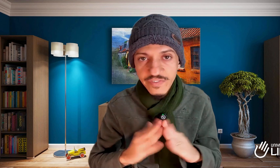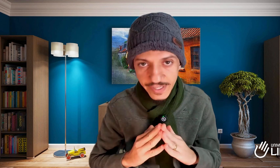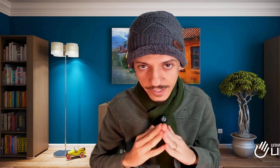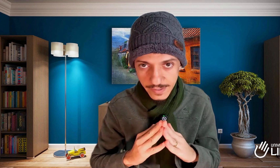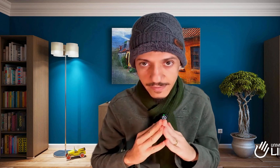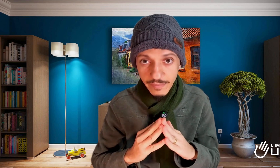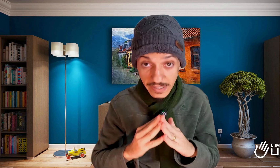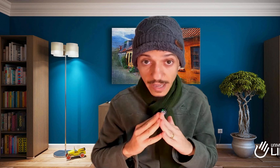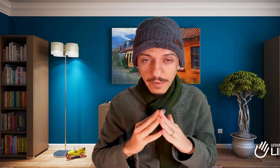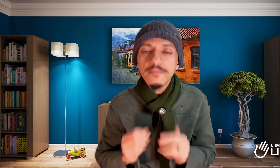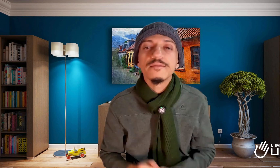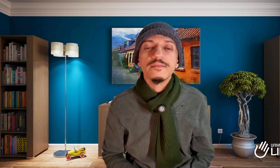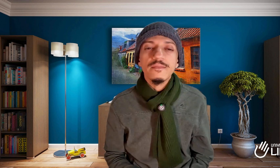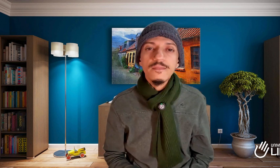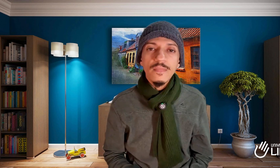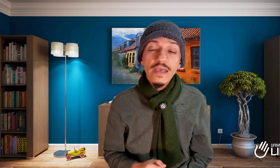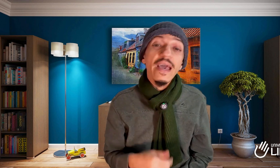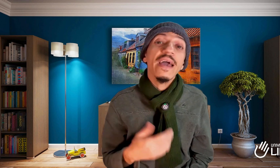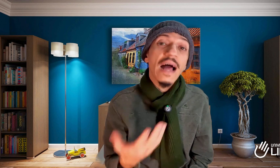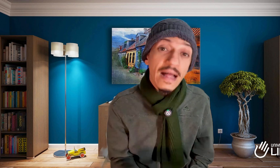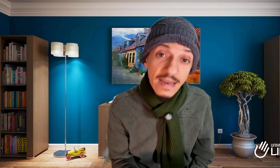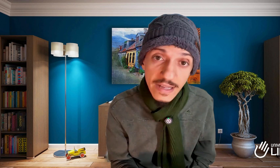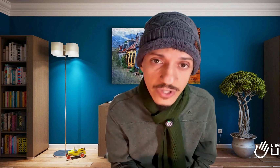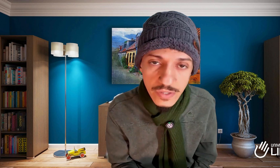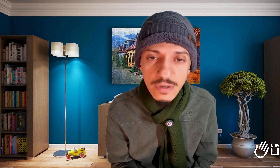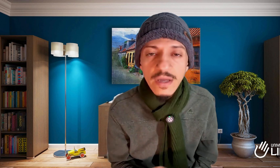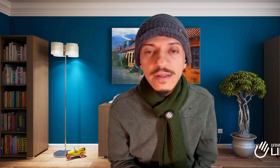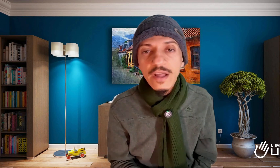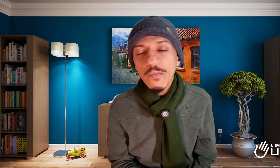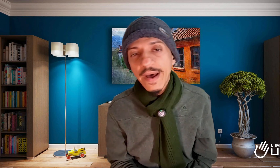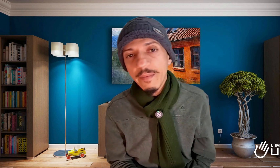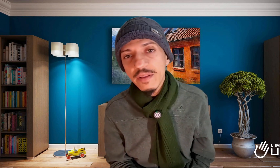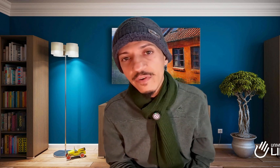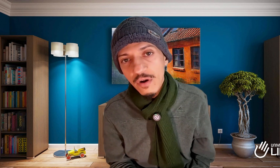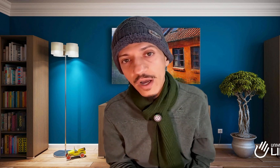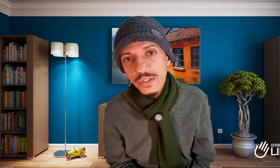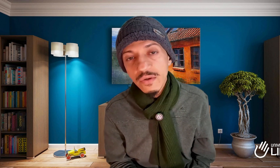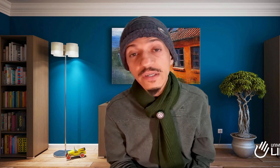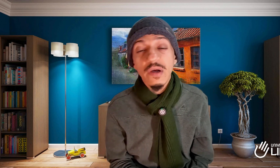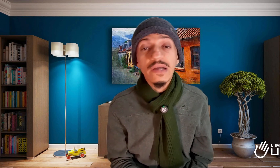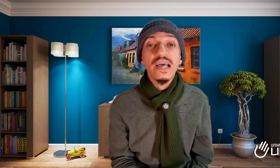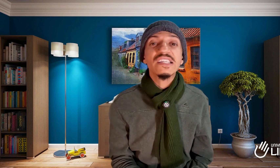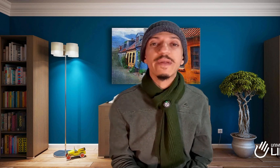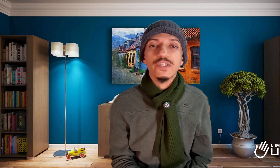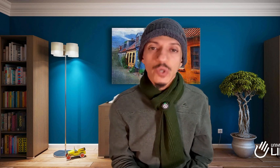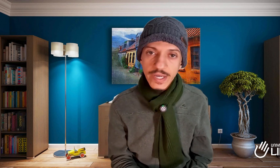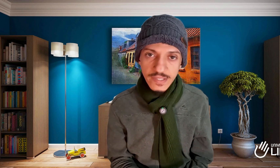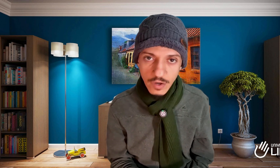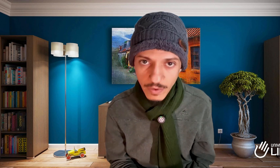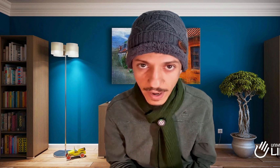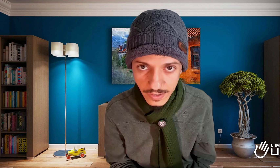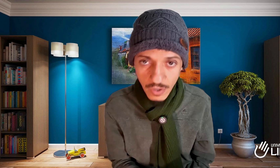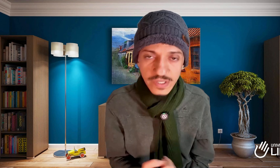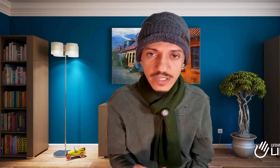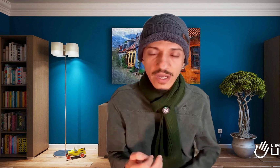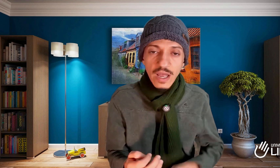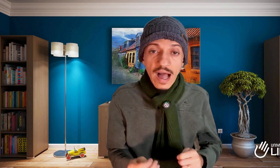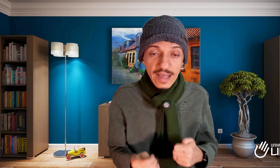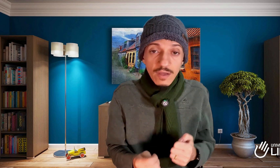vezes. Percebe? E aí, além disso, tem um parâmetro fonológico que são as expressões não manuais. Ou seja, aquilo que